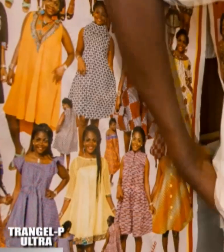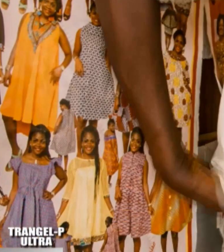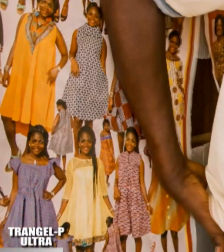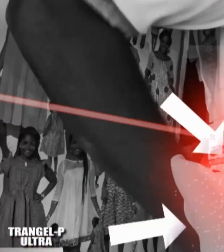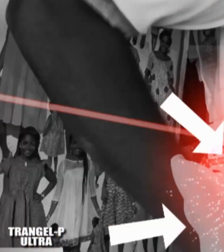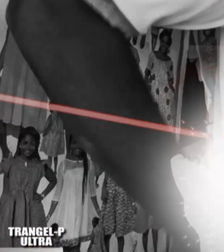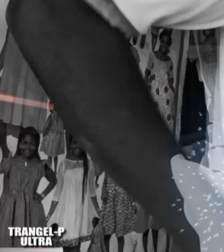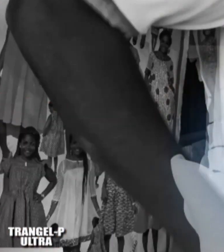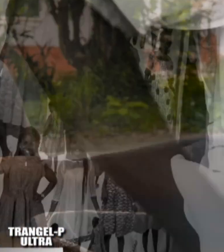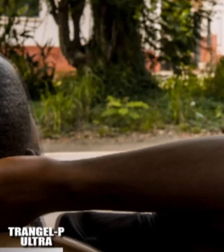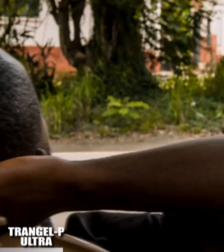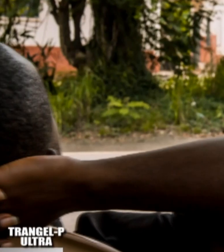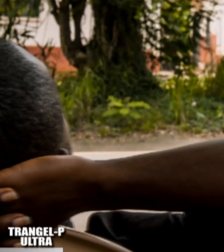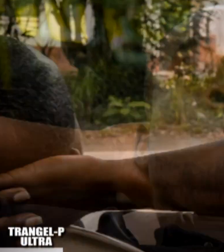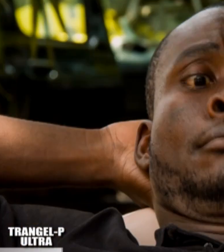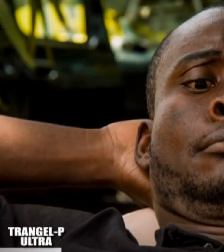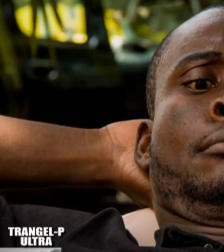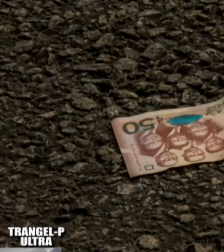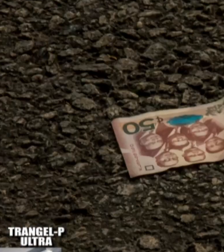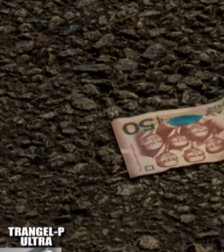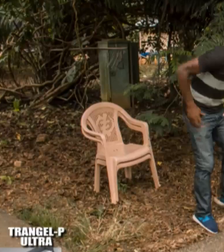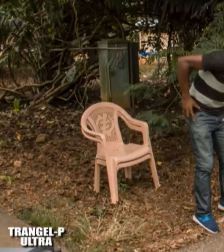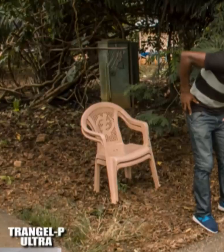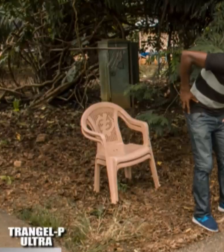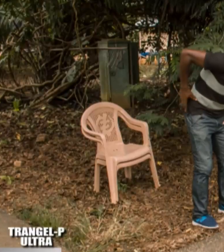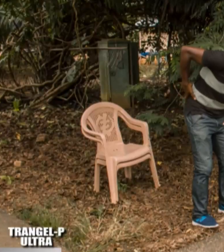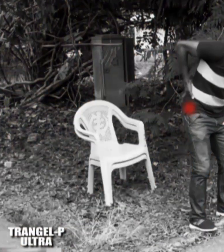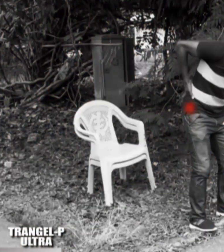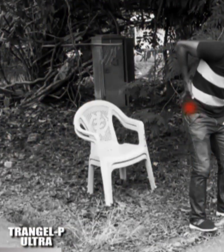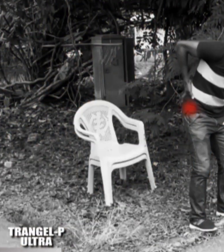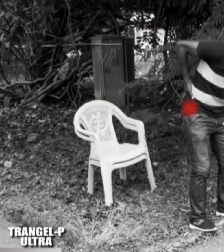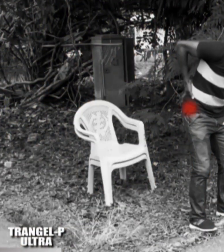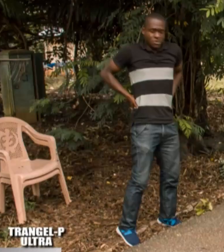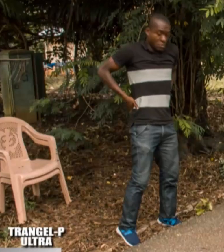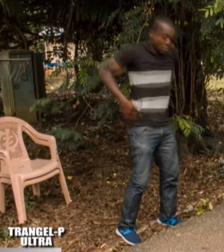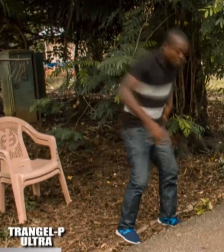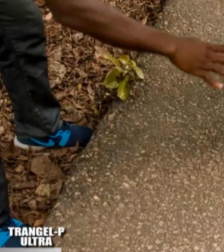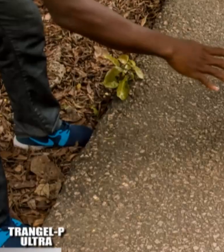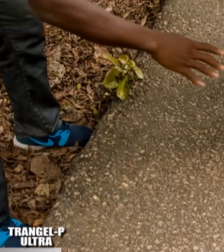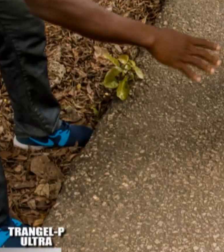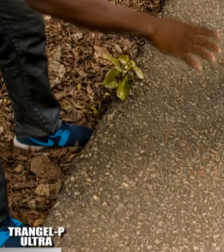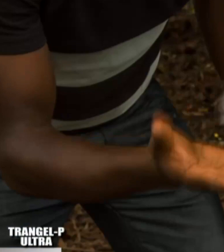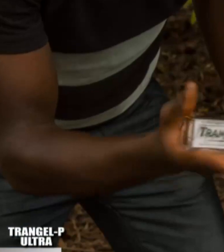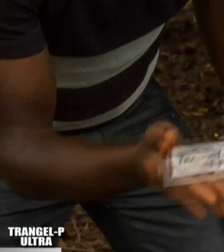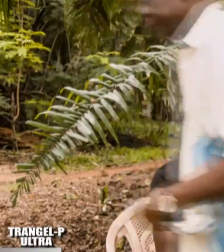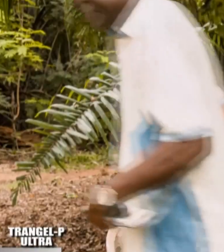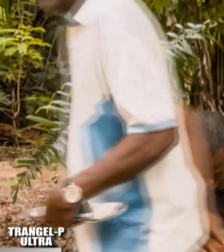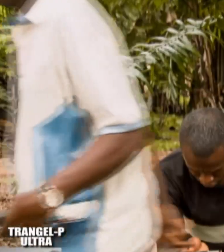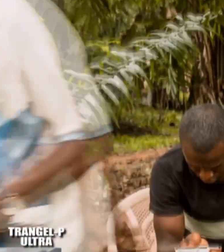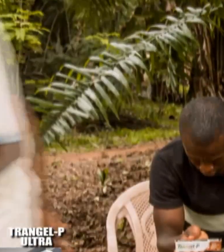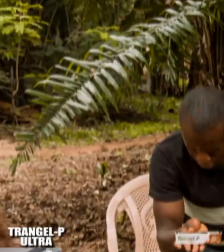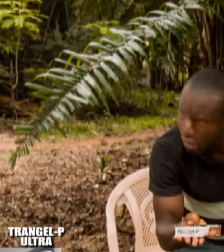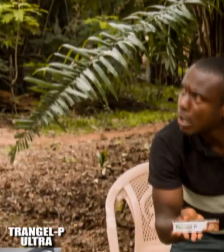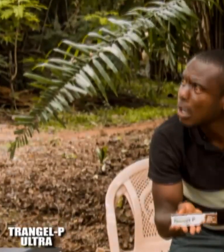akoto fam abro a wonte sisimu yaw bia. Trondel P Ultra oyaw ebeyira. Waje nkwa a ebesa kotodwe ni aposo